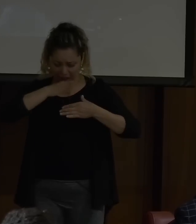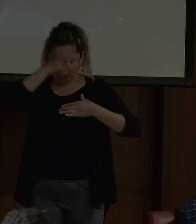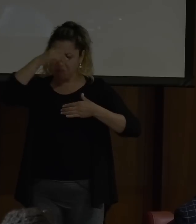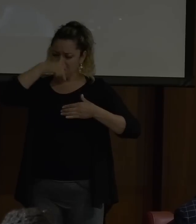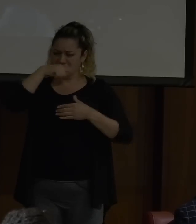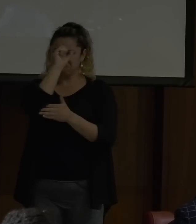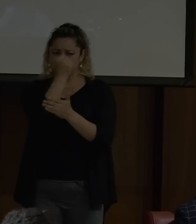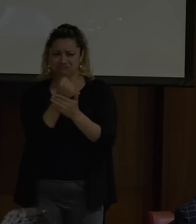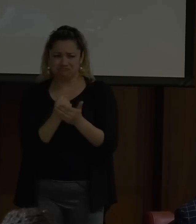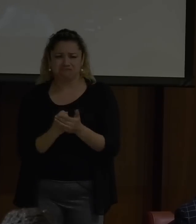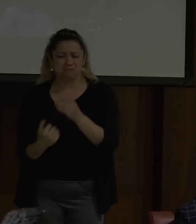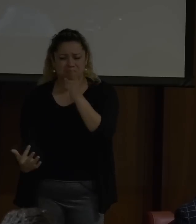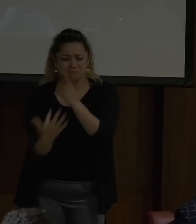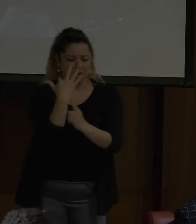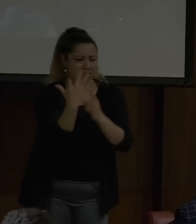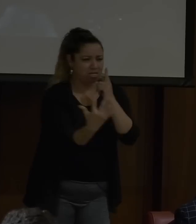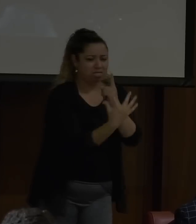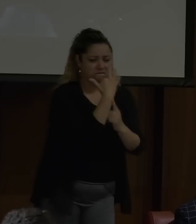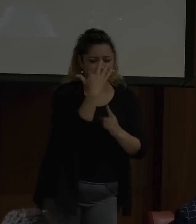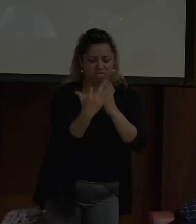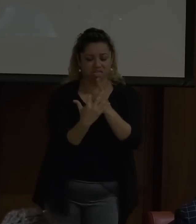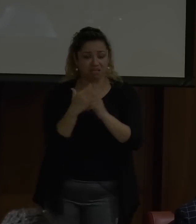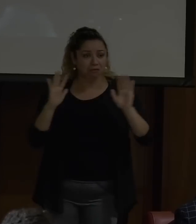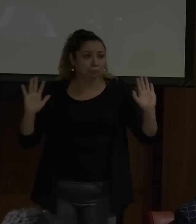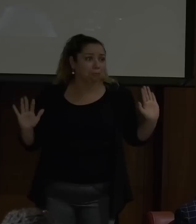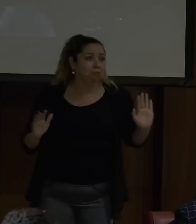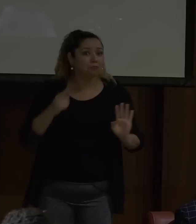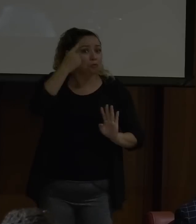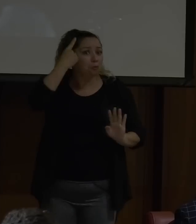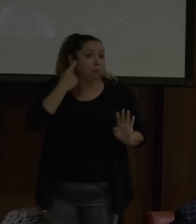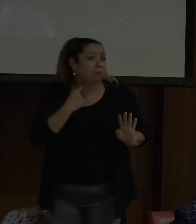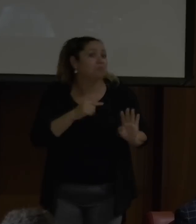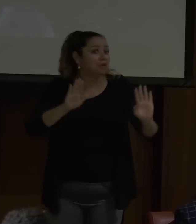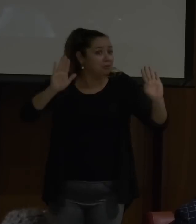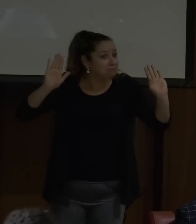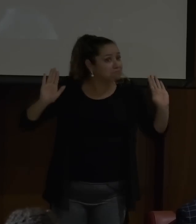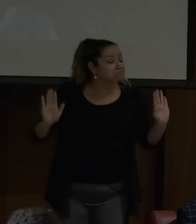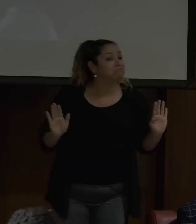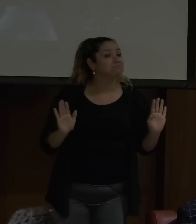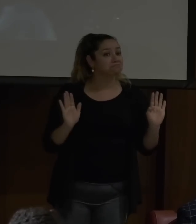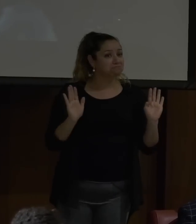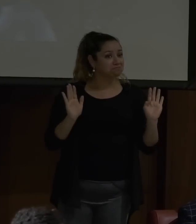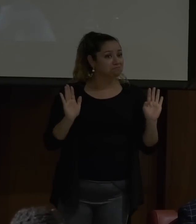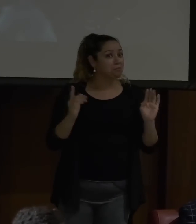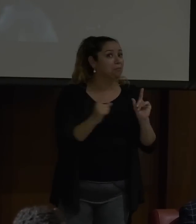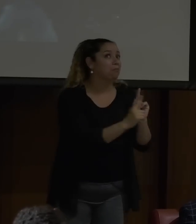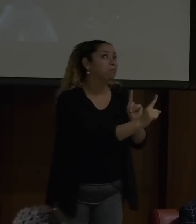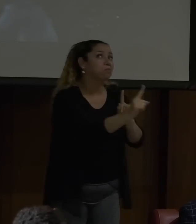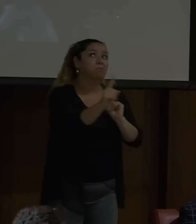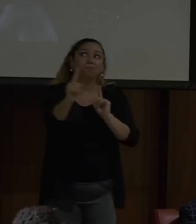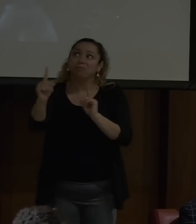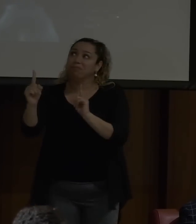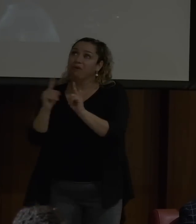terribles tormentos, se llega el día que ando en el aire, ni nube azotada del